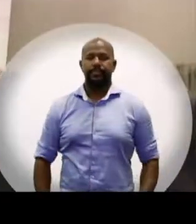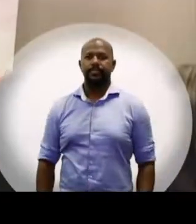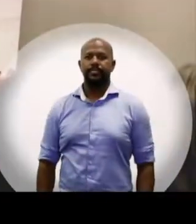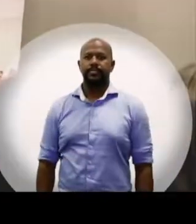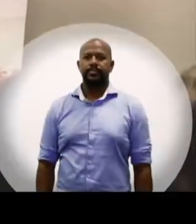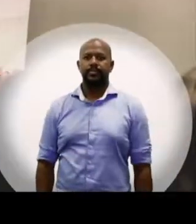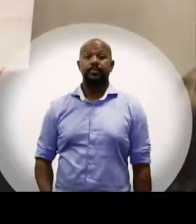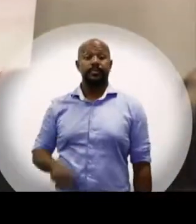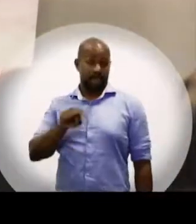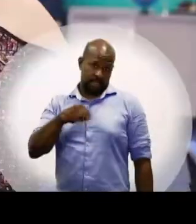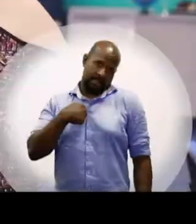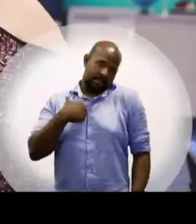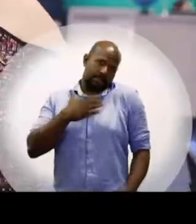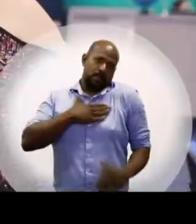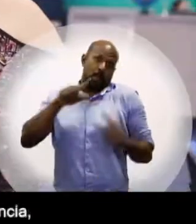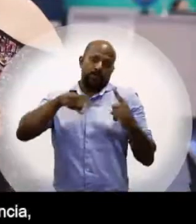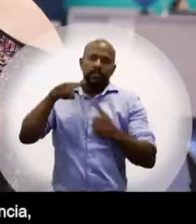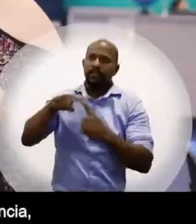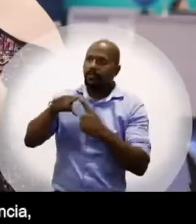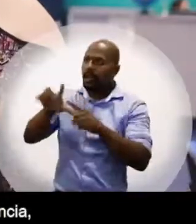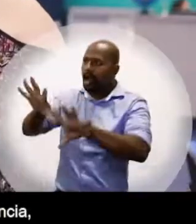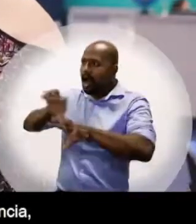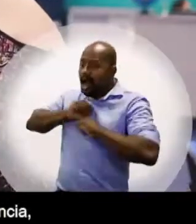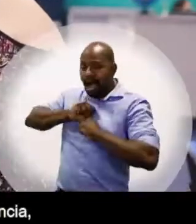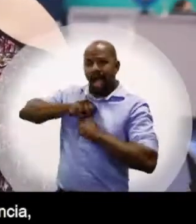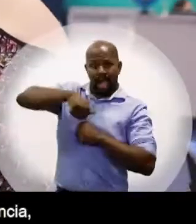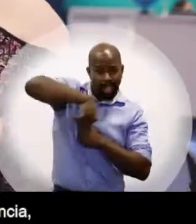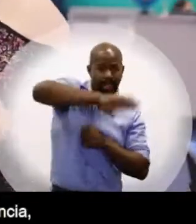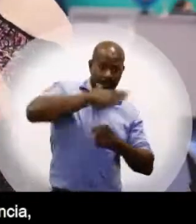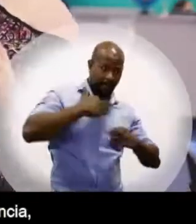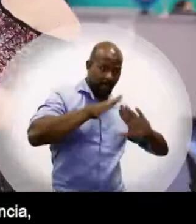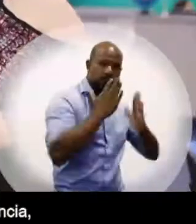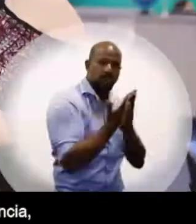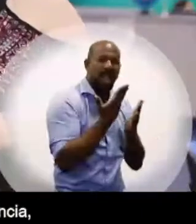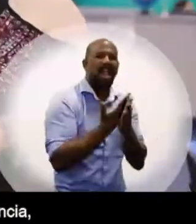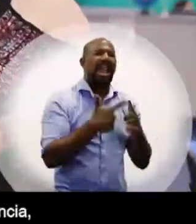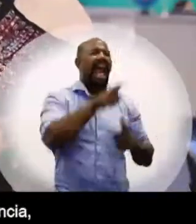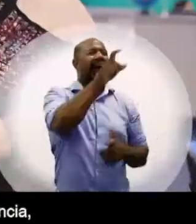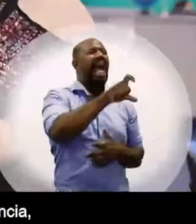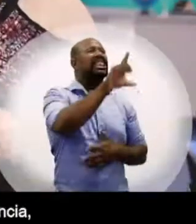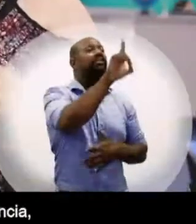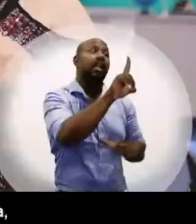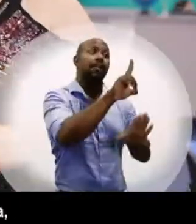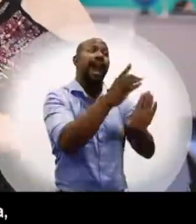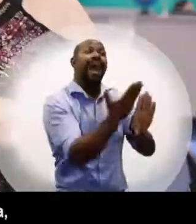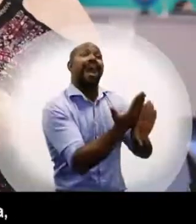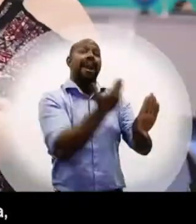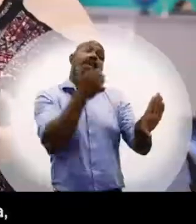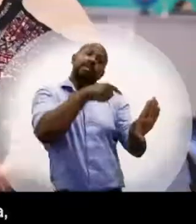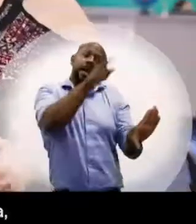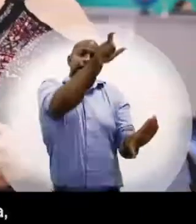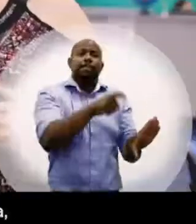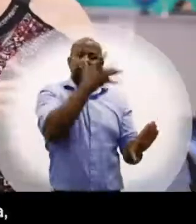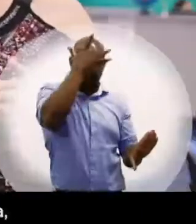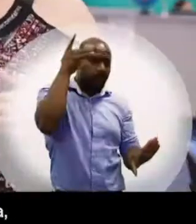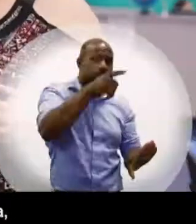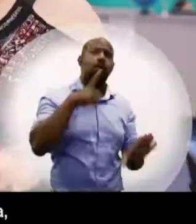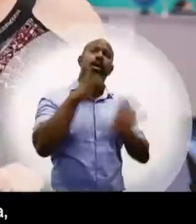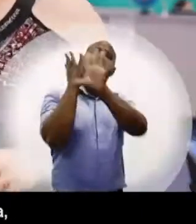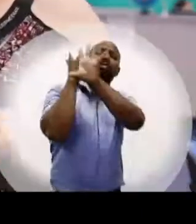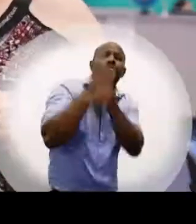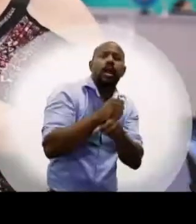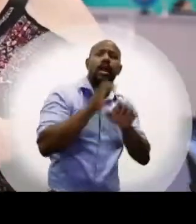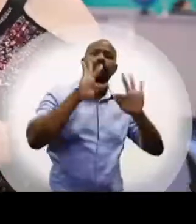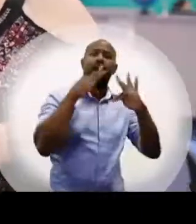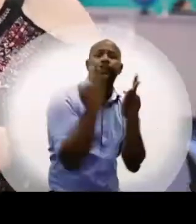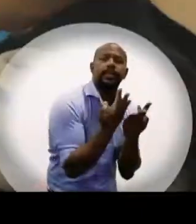Viviane. Esse era o meu objetivo, tentar levar para a minha escola que antes da deficiência, aquele aluno é uma pessoa, que tem uma